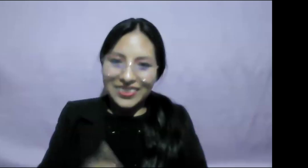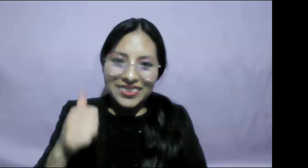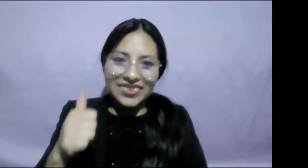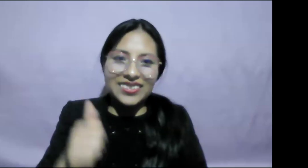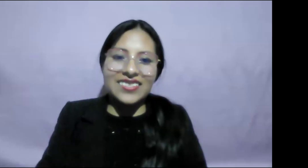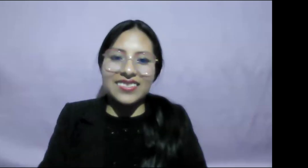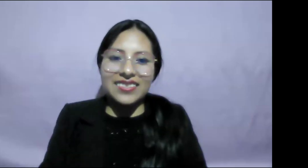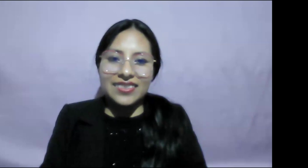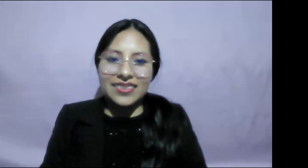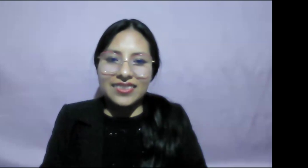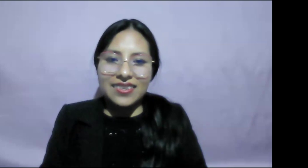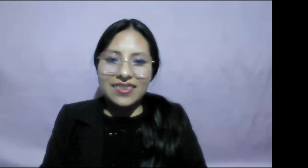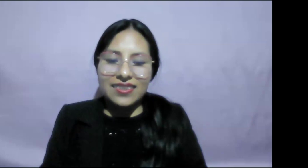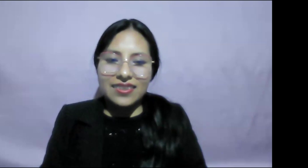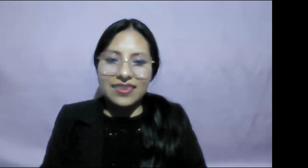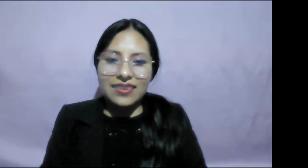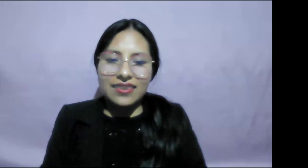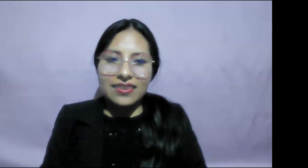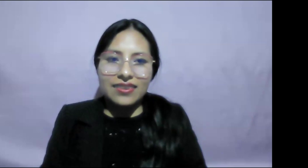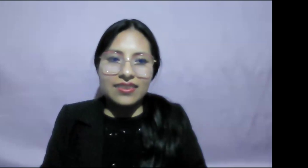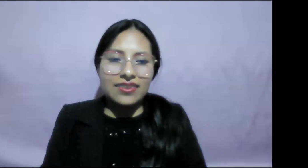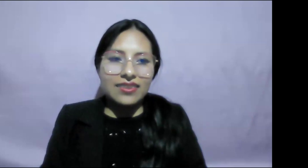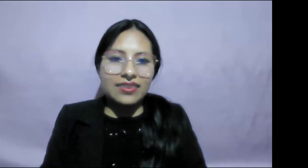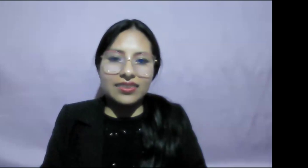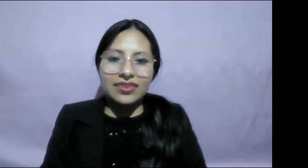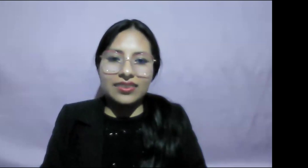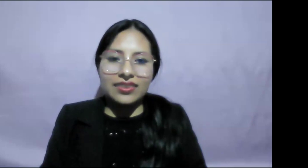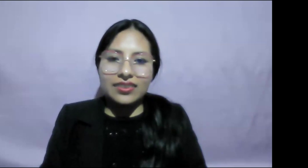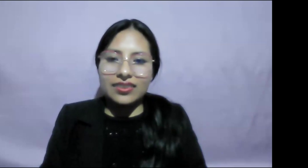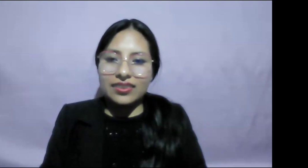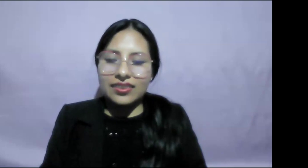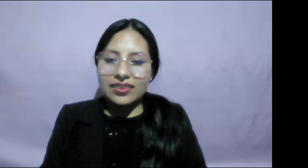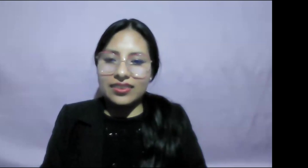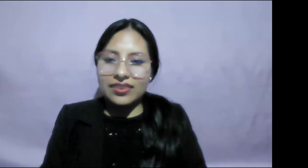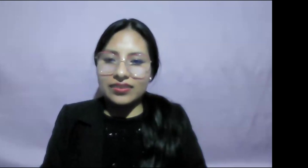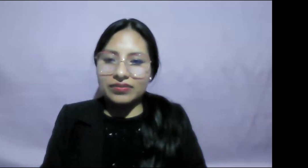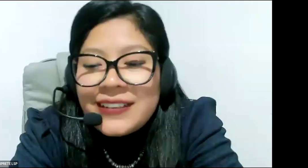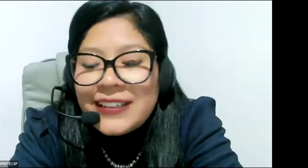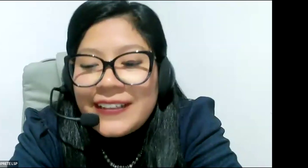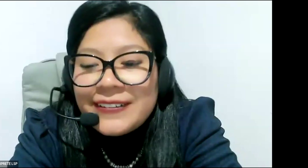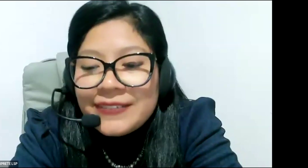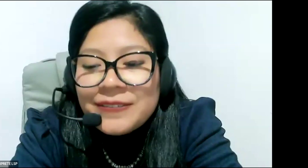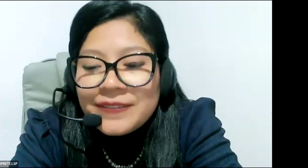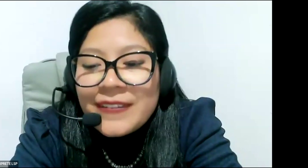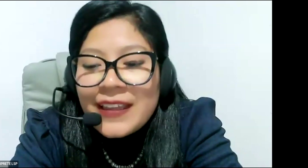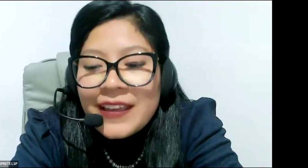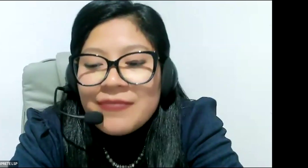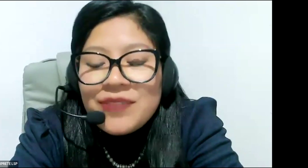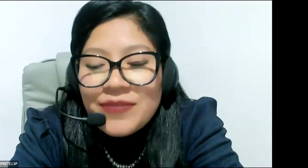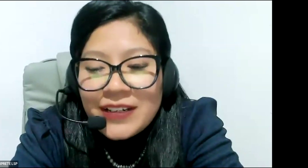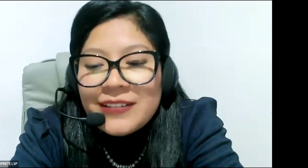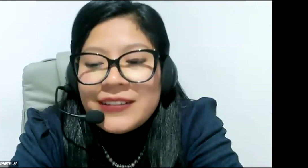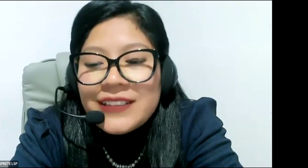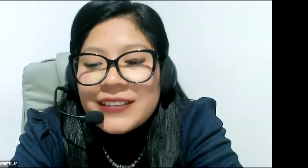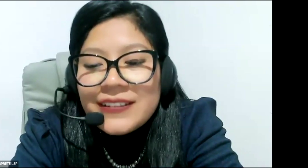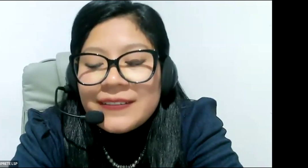Francisco muy bien mar a ver Marita de dónde